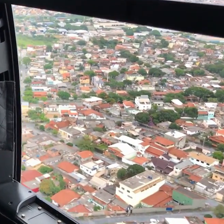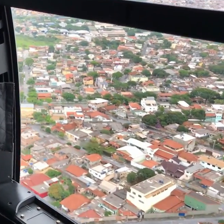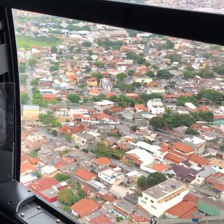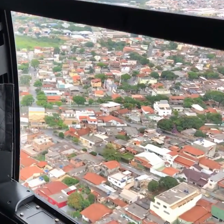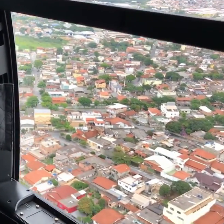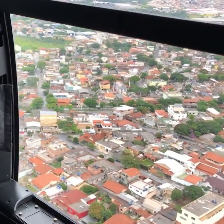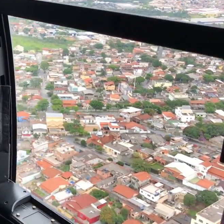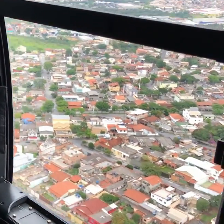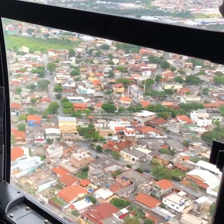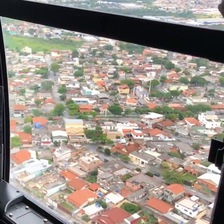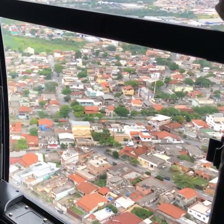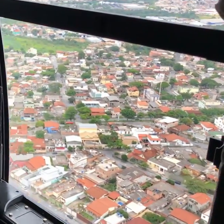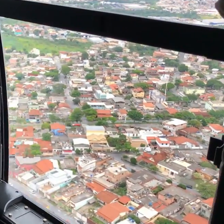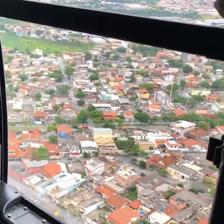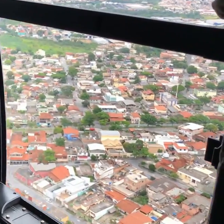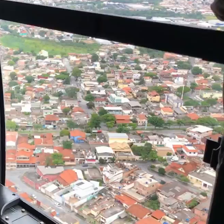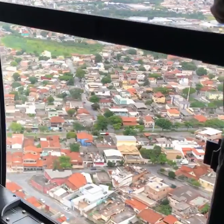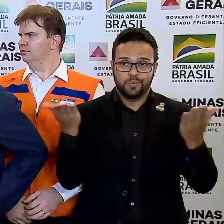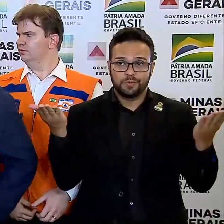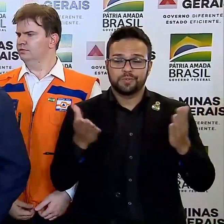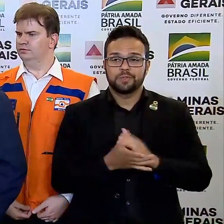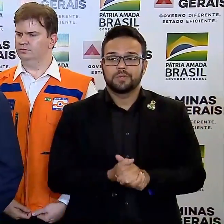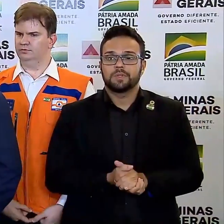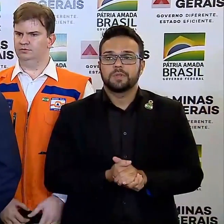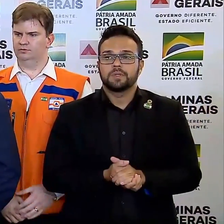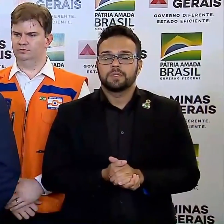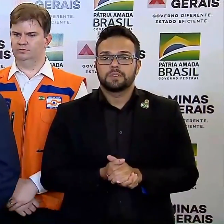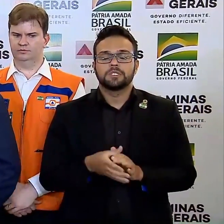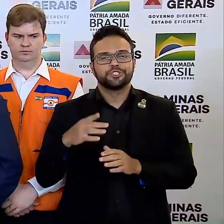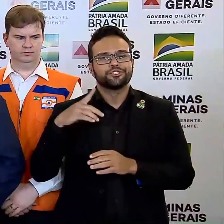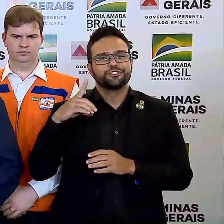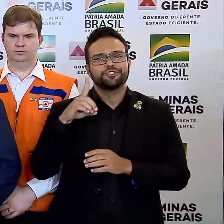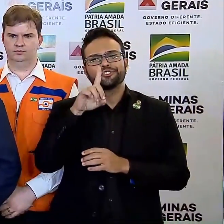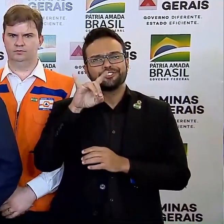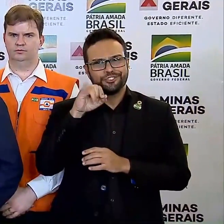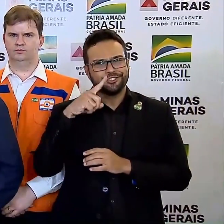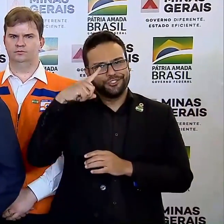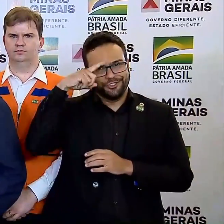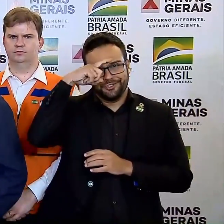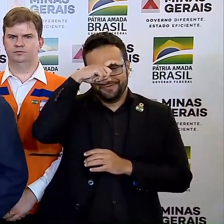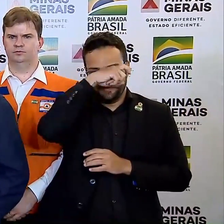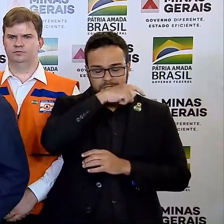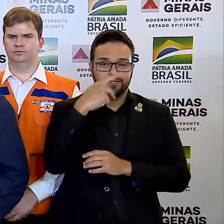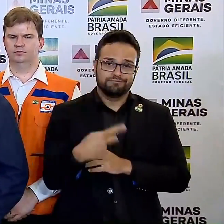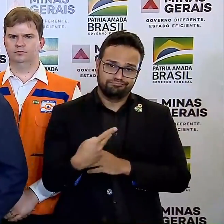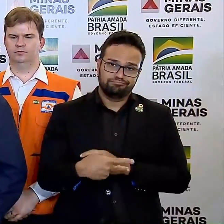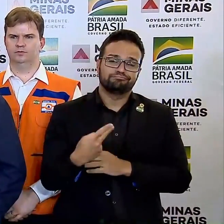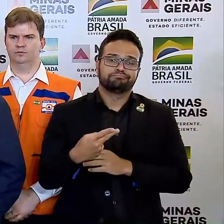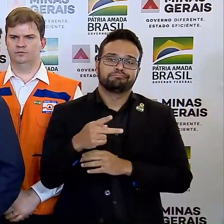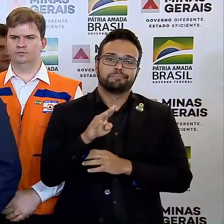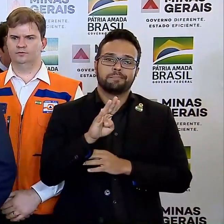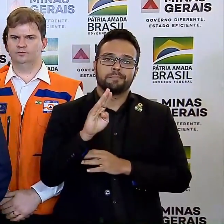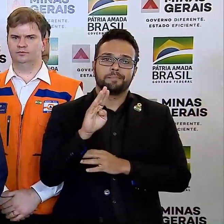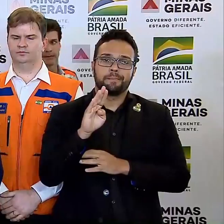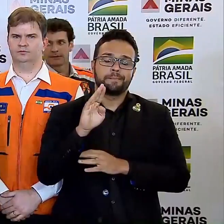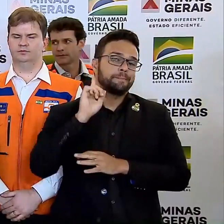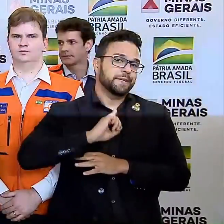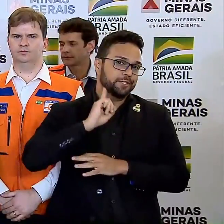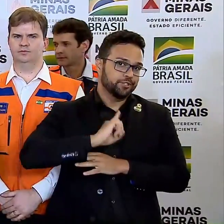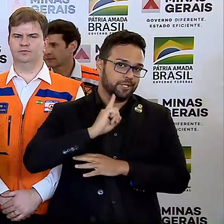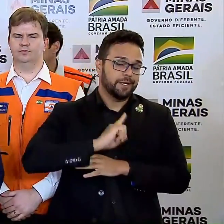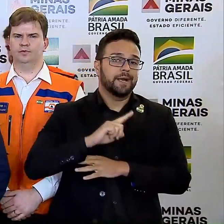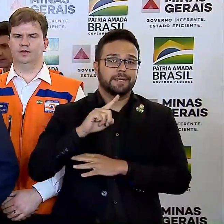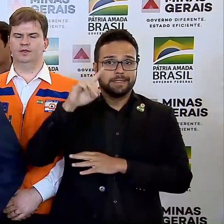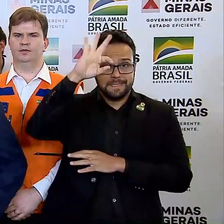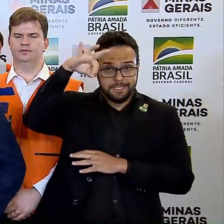de destruição em todas elas. São dias difíceis para Minas Gerais, uma parte do Espírito Santo e